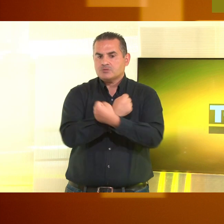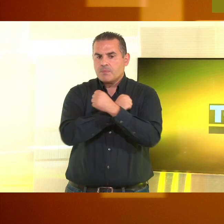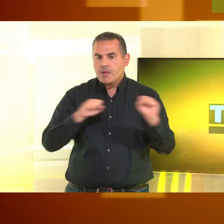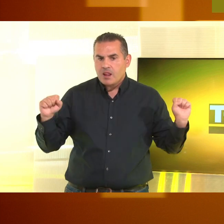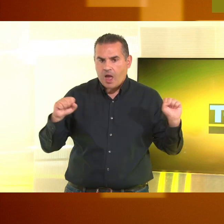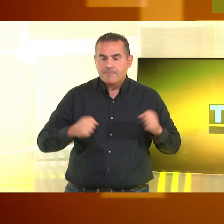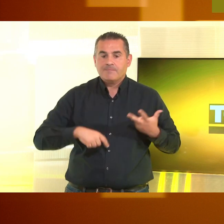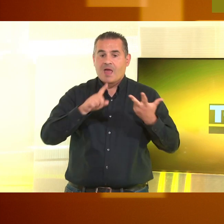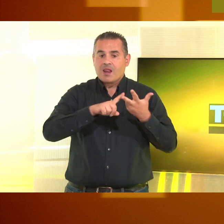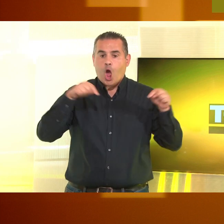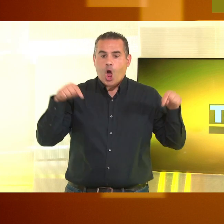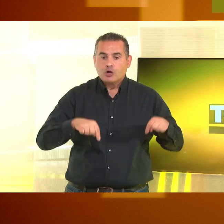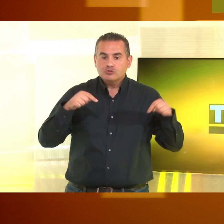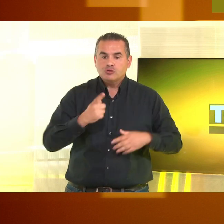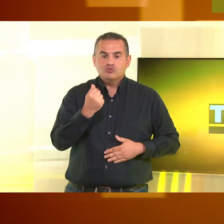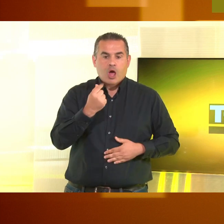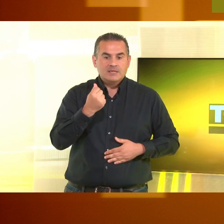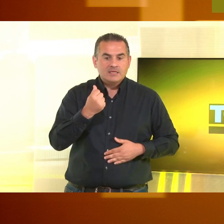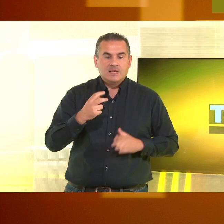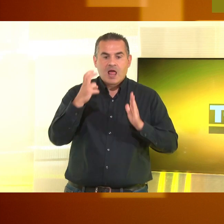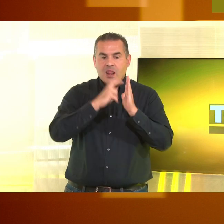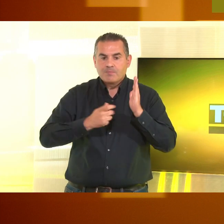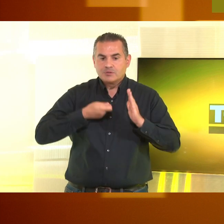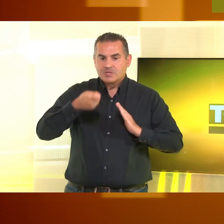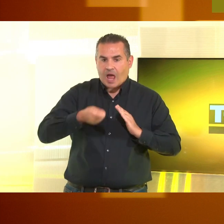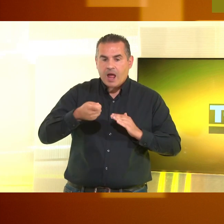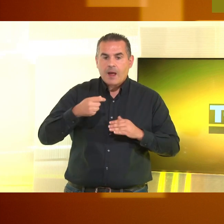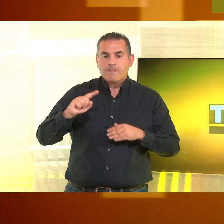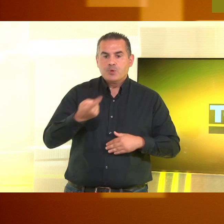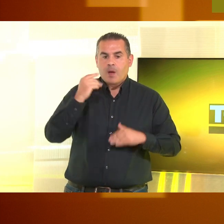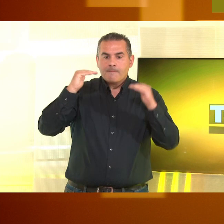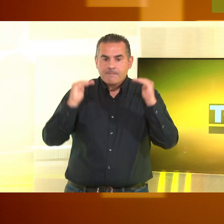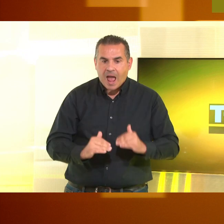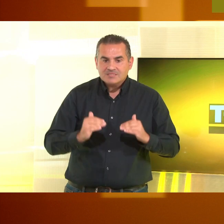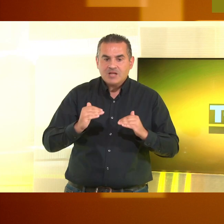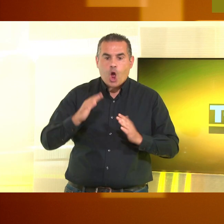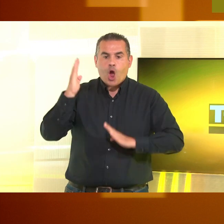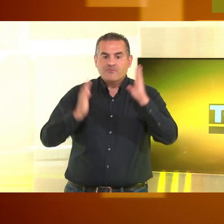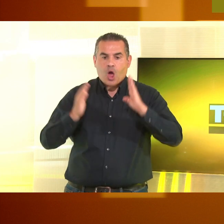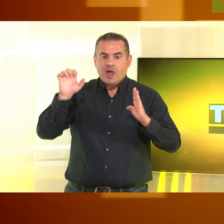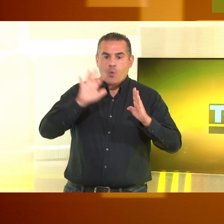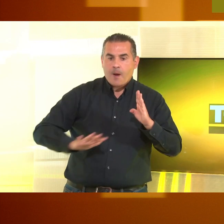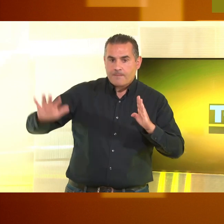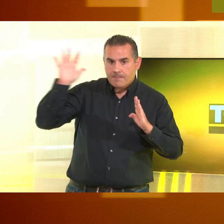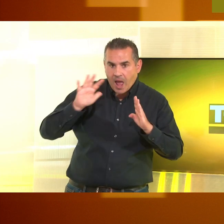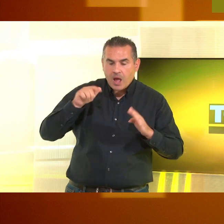nuove generazioni. La priorità, sottolinea il sindacato, deve essere quella di ampliare l'organico con nuove assunzioni.